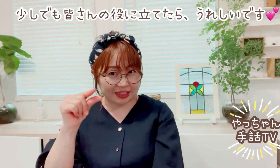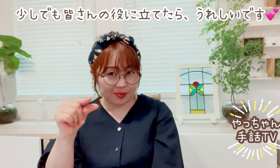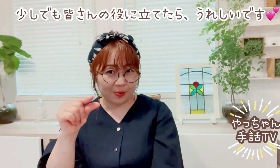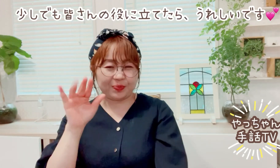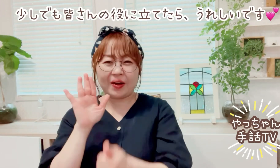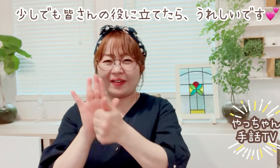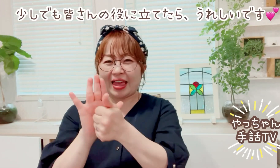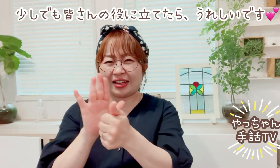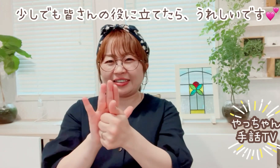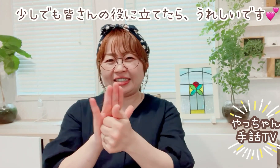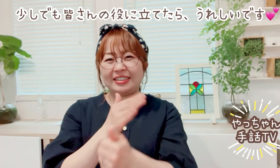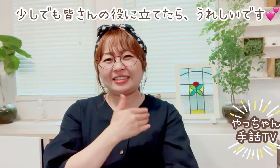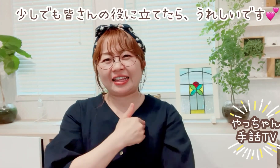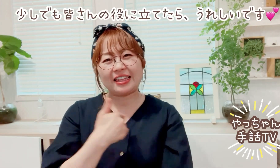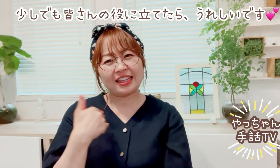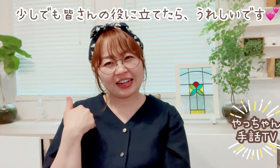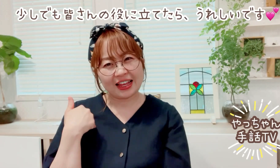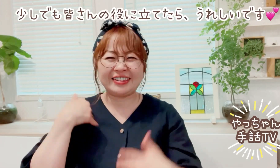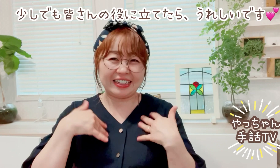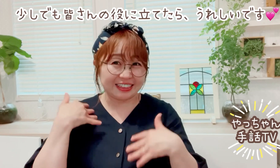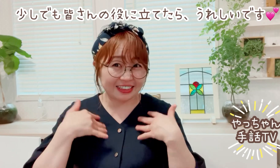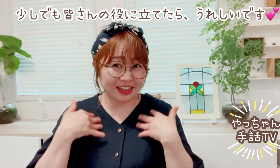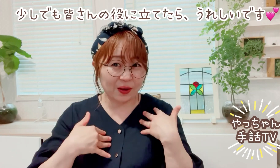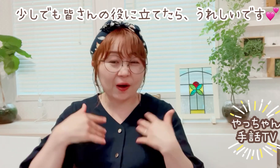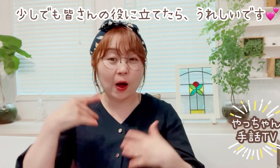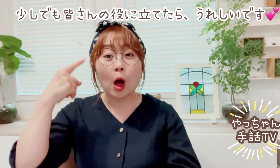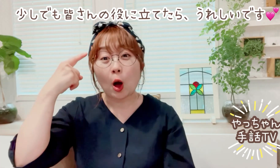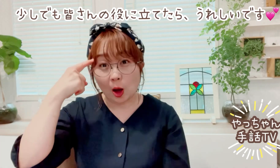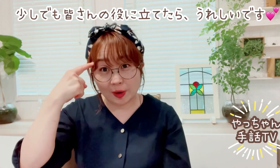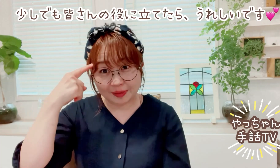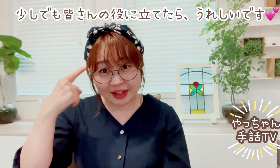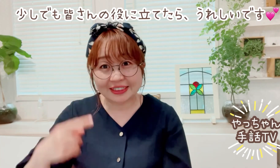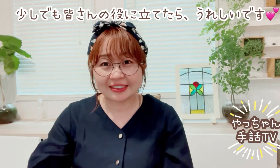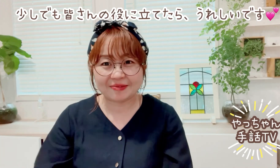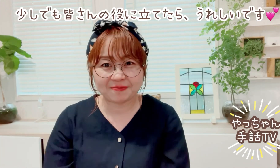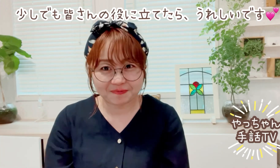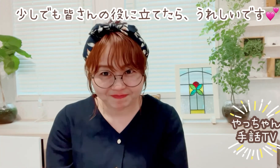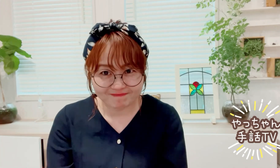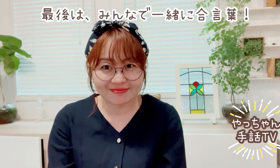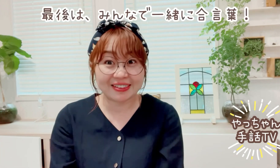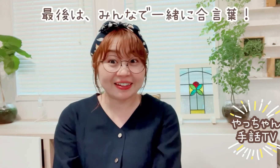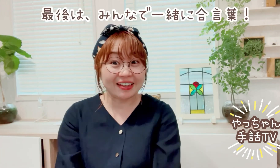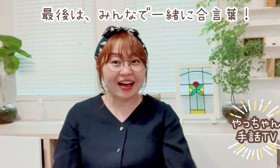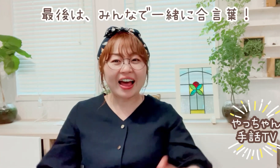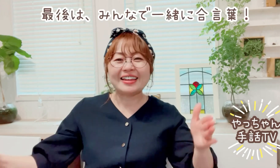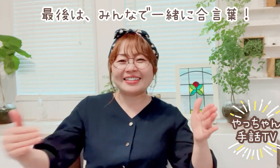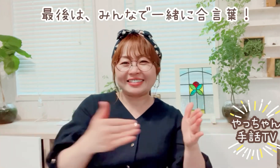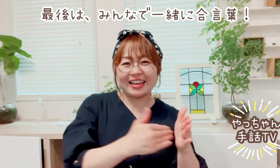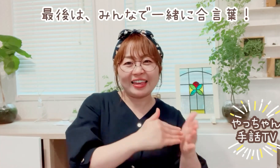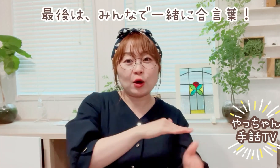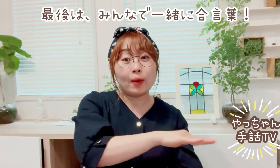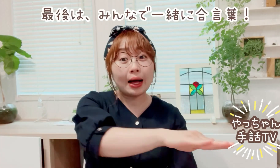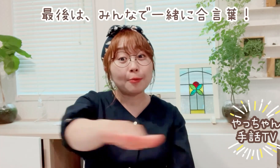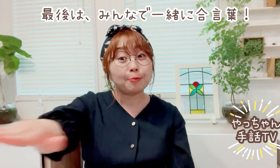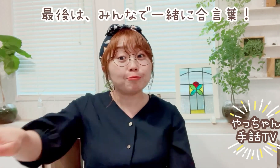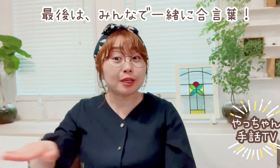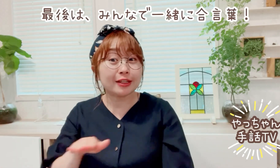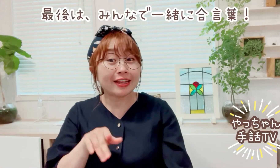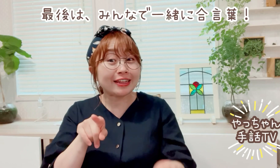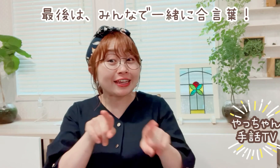しでもお役に立てたら嬉しいなと思います。それでは最後はみんなで